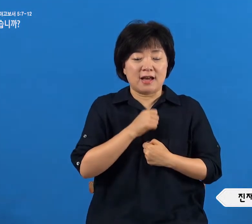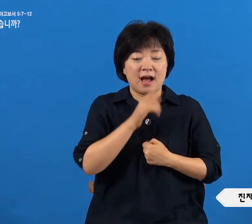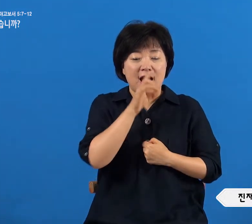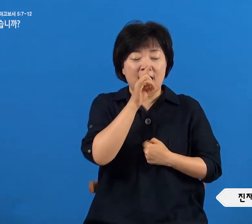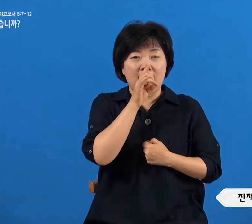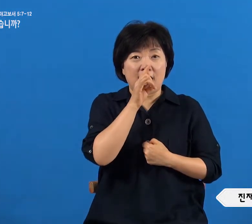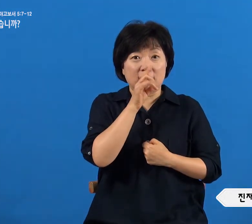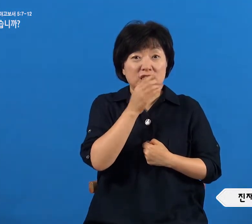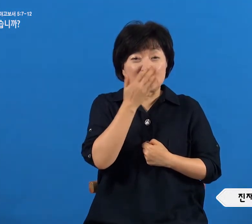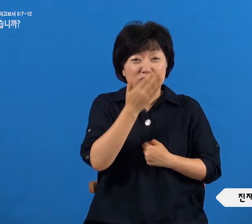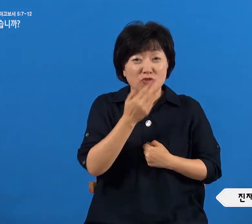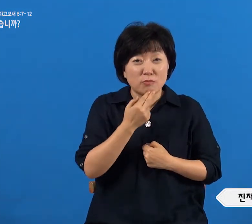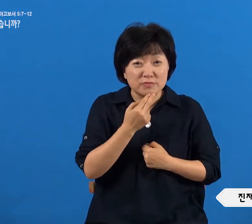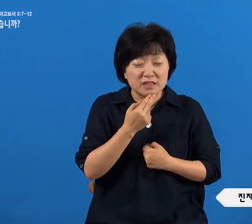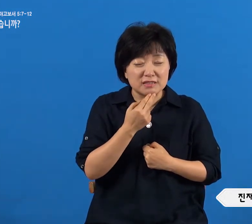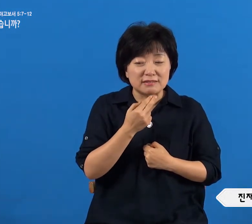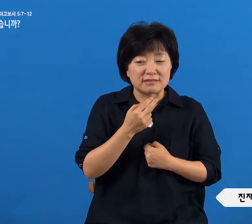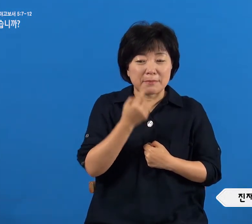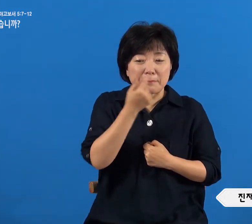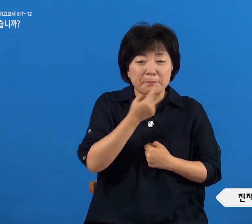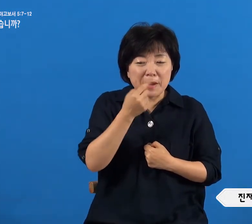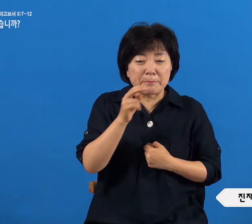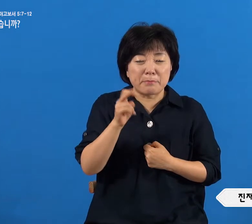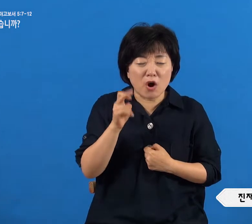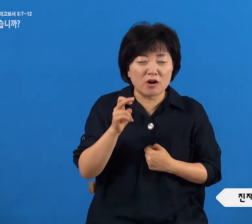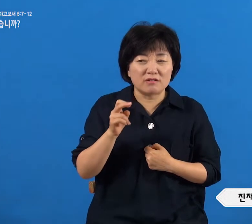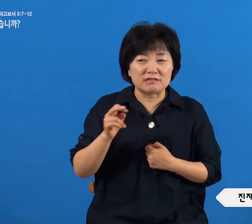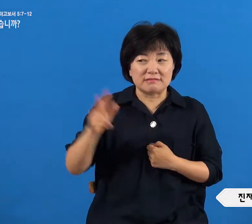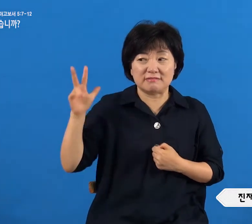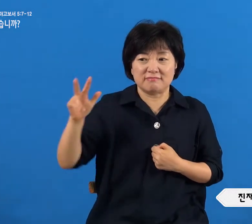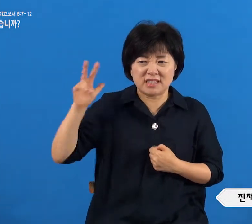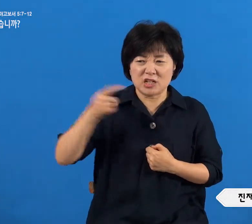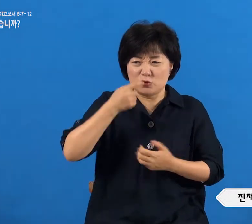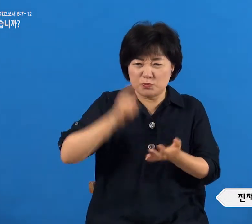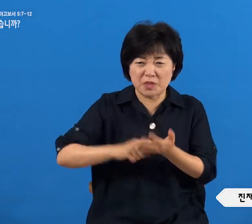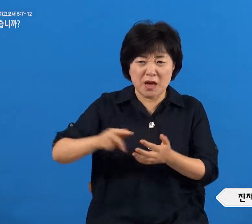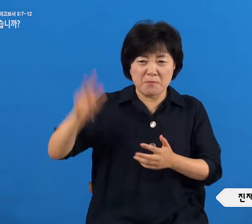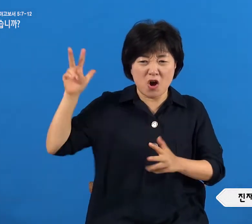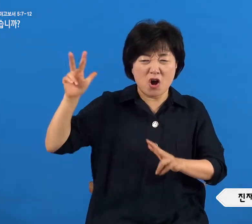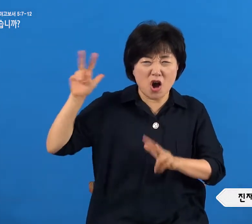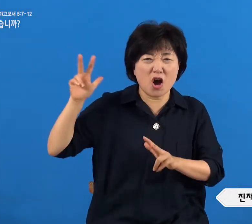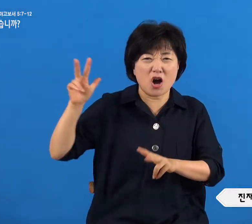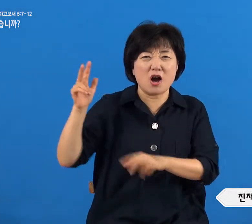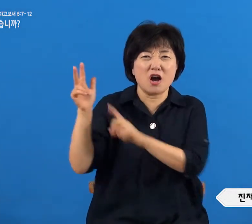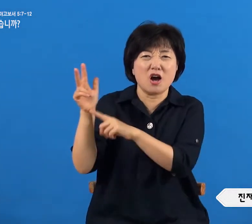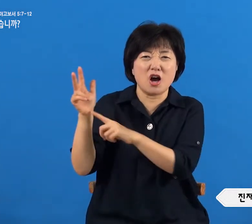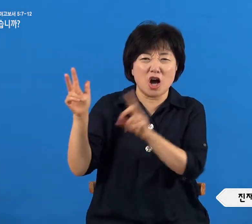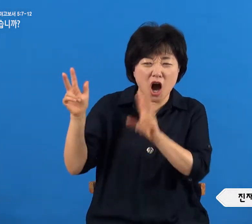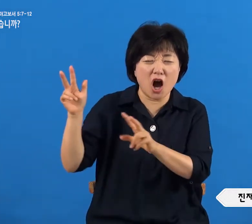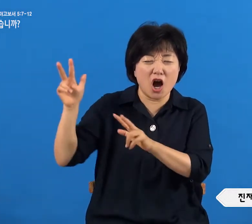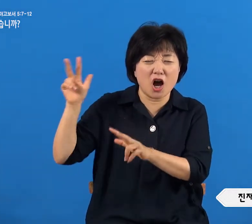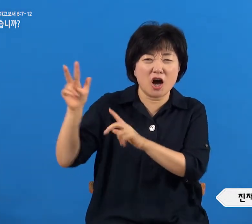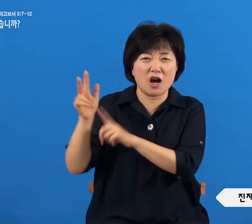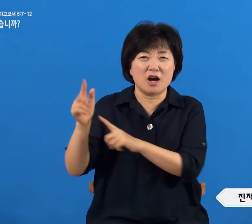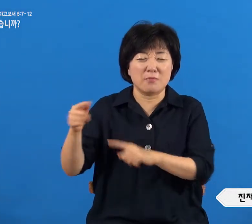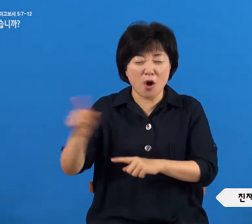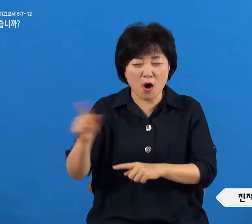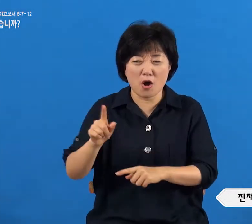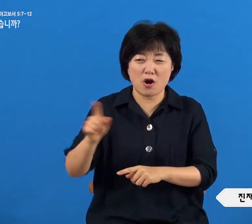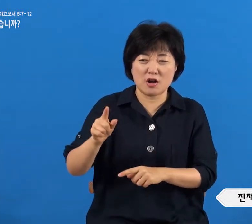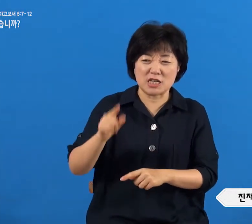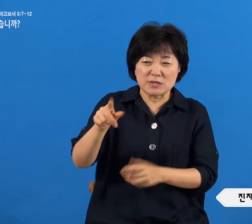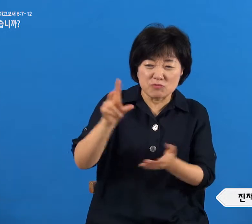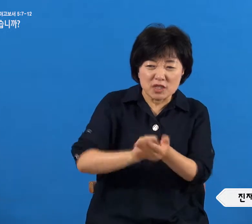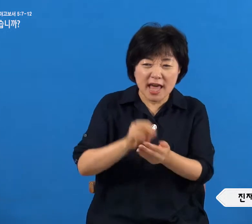때가 있습니다. 큰 소리 칠 때가 있습니다. 쉬운 말들이 막 나옵니다. 이때만 지나간다면, 이